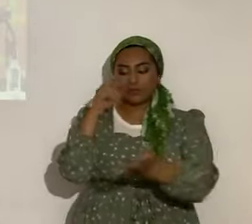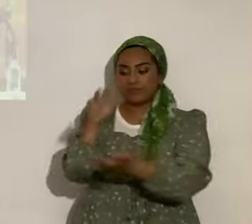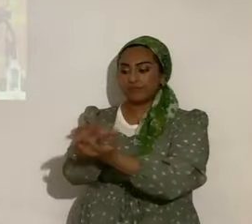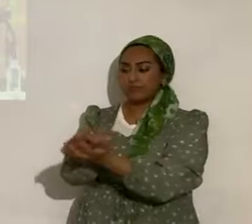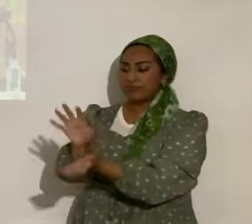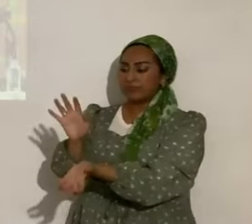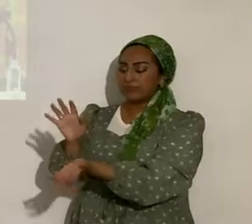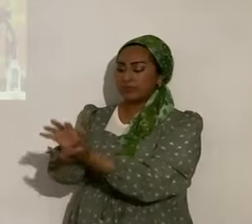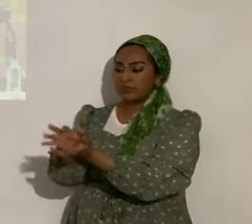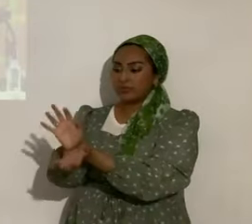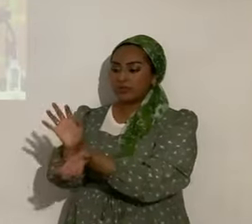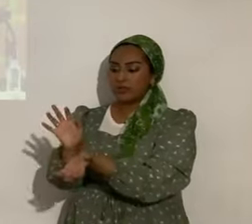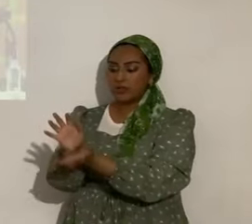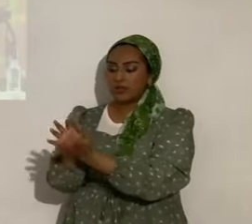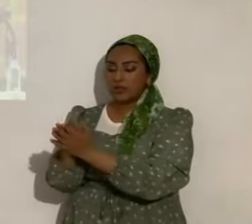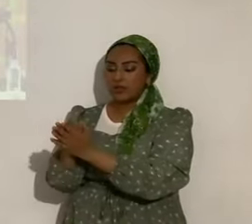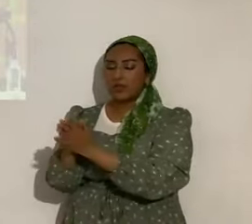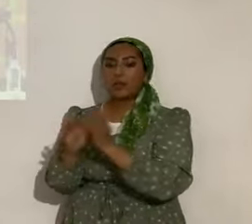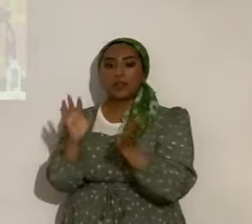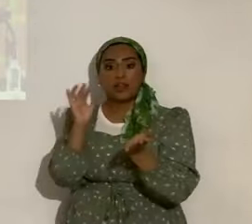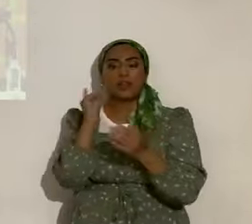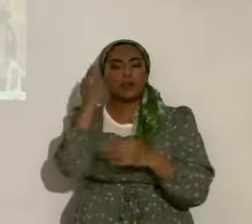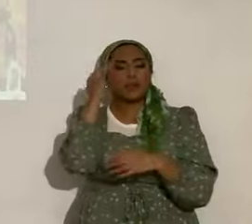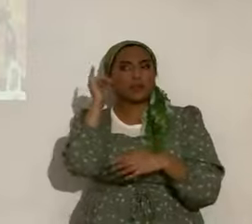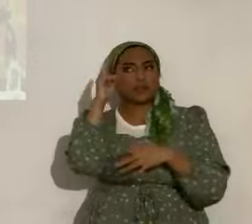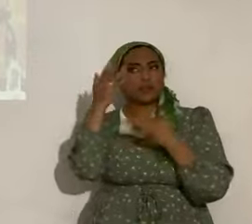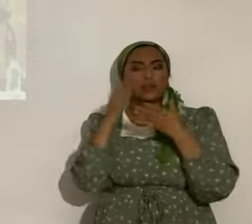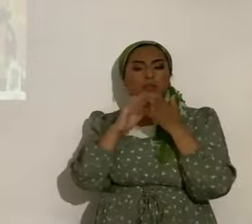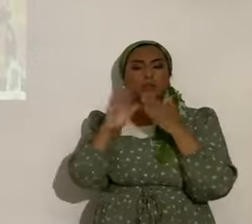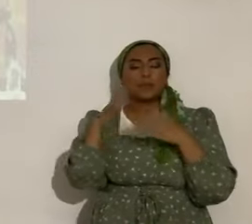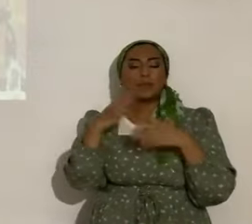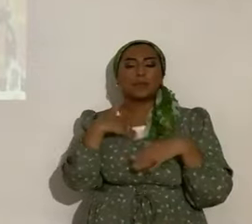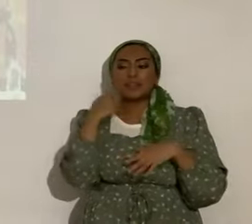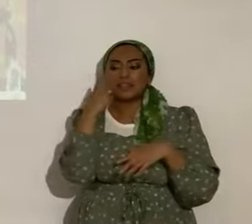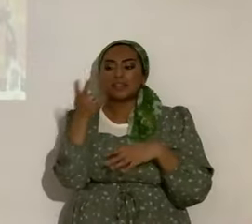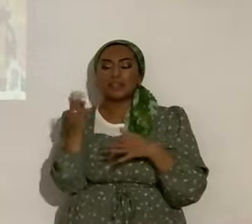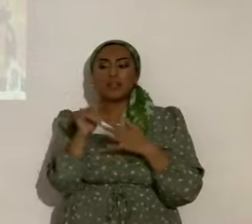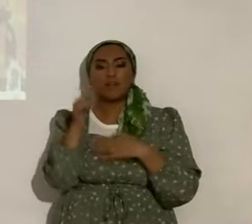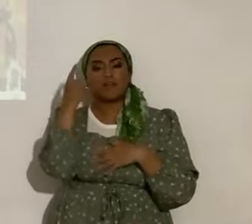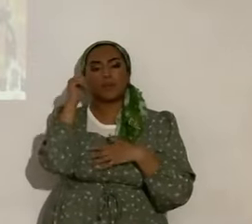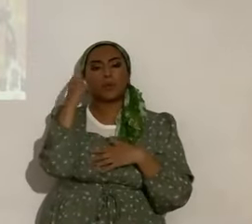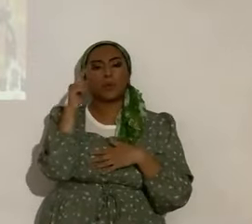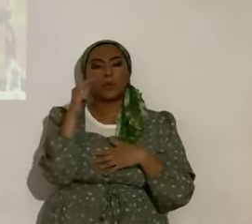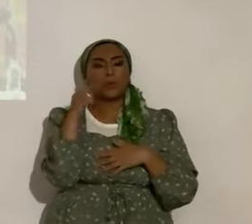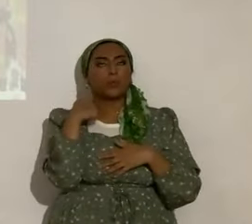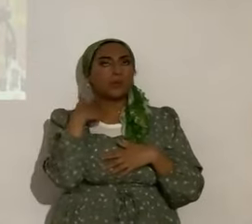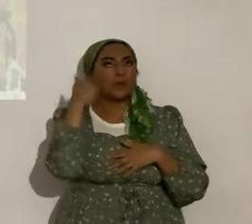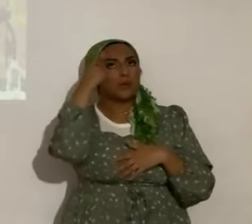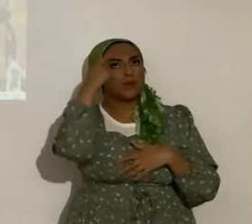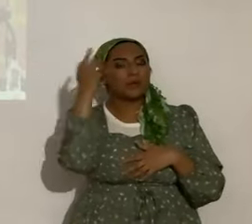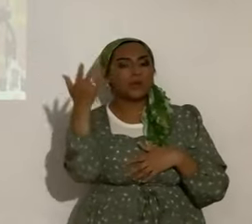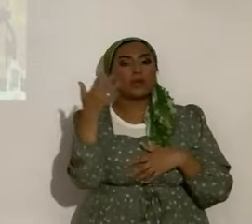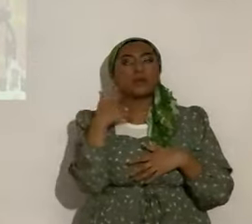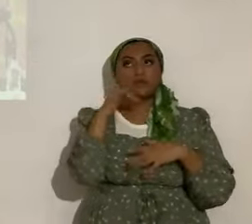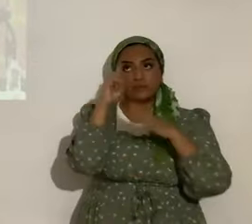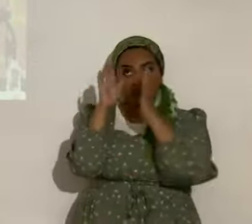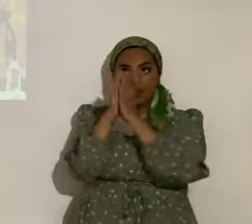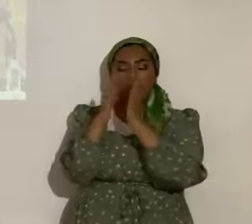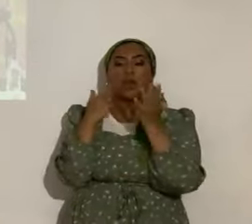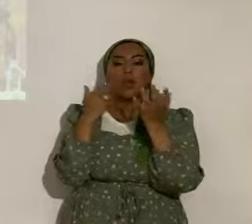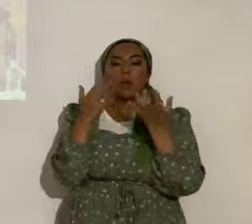fauces. Eso es, ¿por qué me permitió ver eso el Eterno? Bueno, en primer lugar, yo le pedí que yo